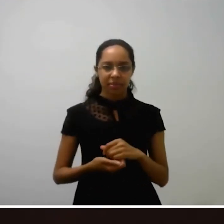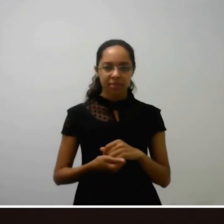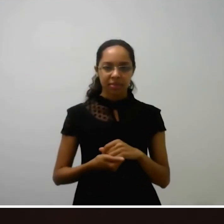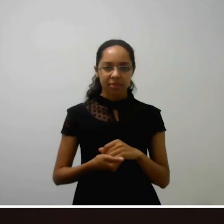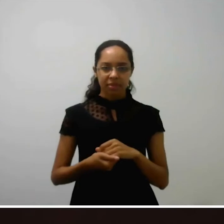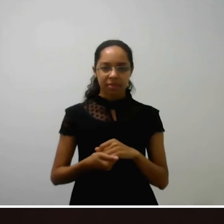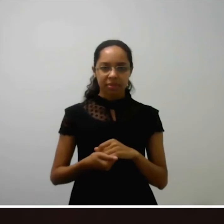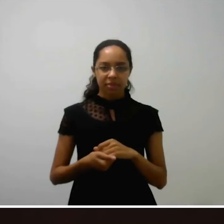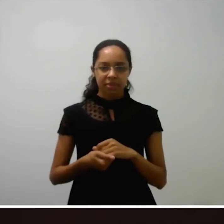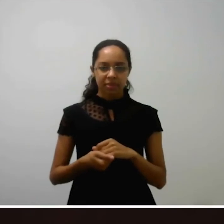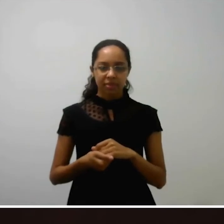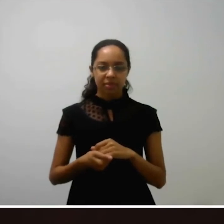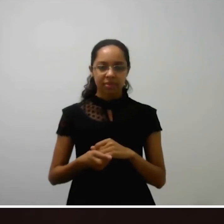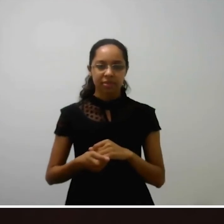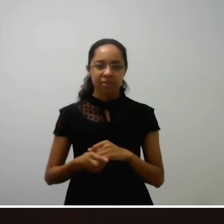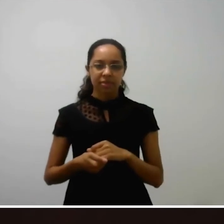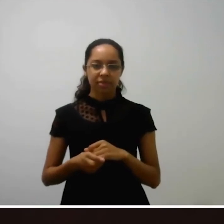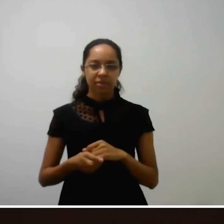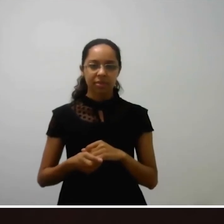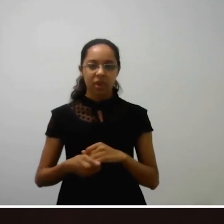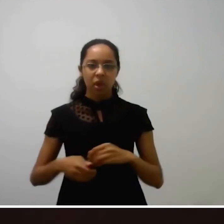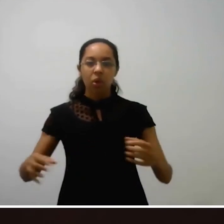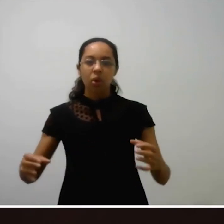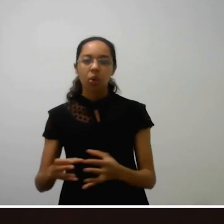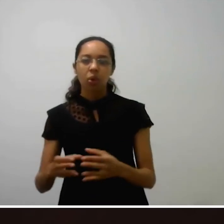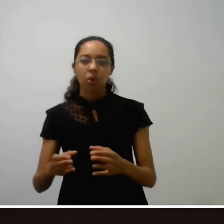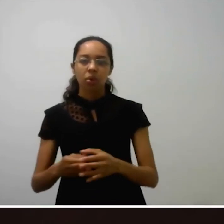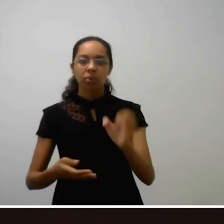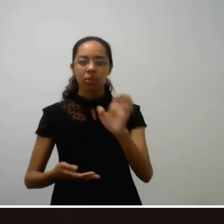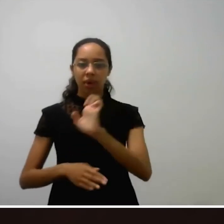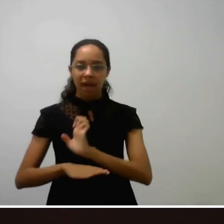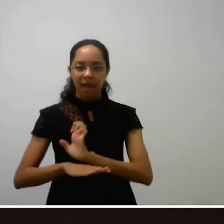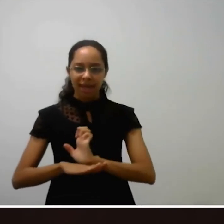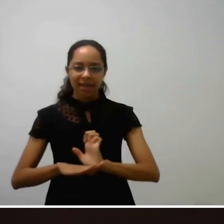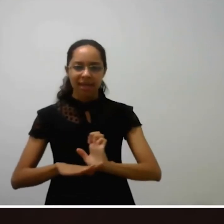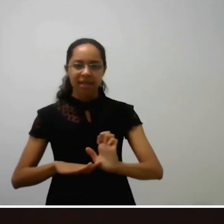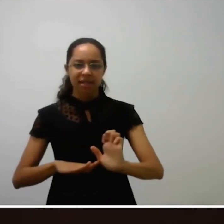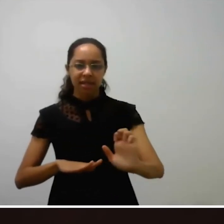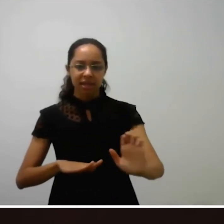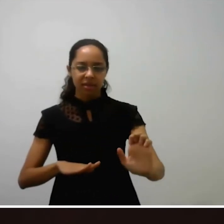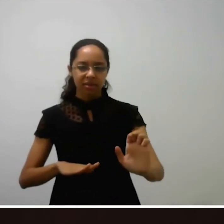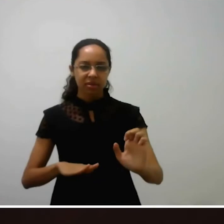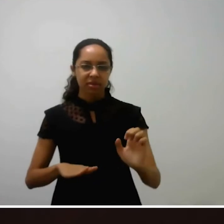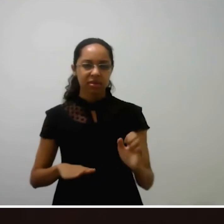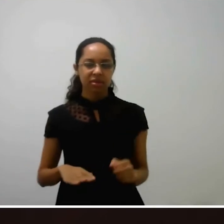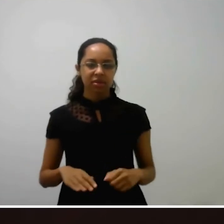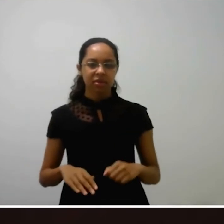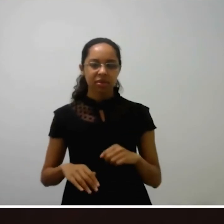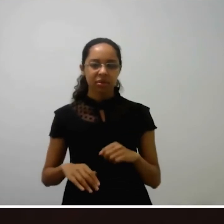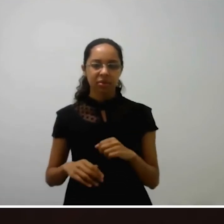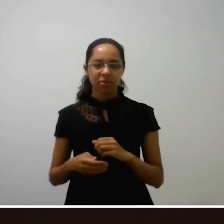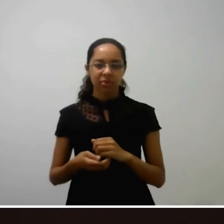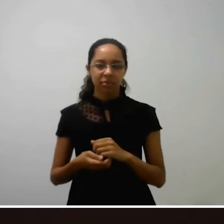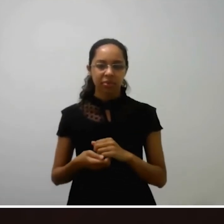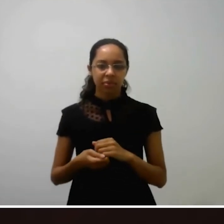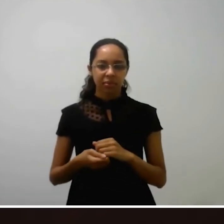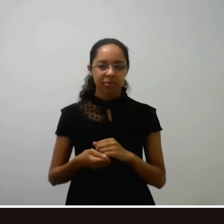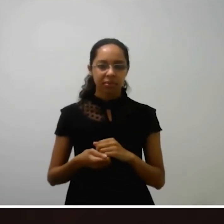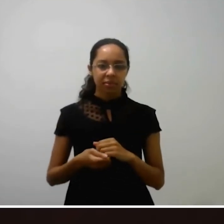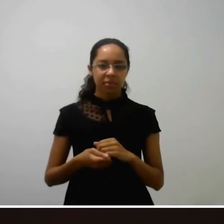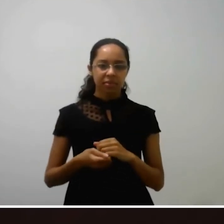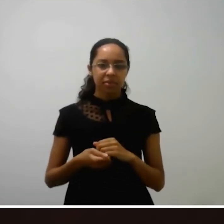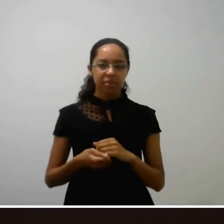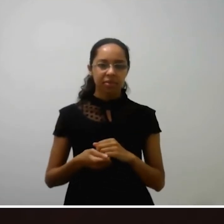né? Prelados e príncipes do sul da França, para tomarem medidas enérgicas para suprimir